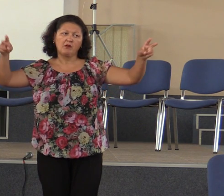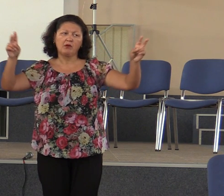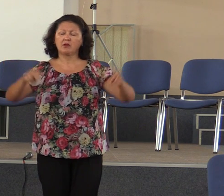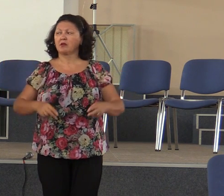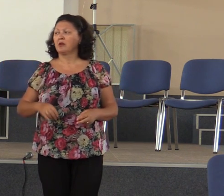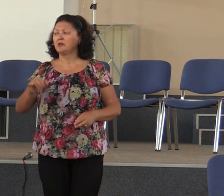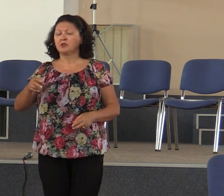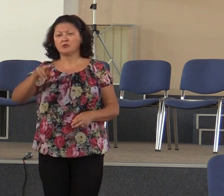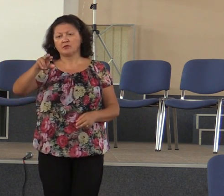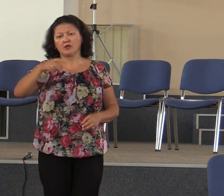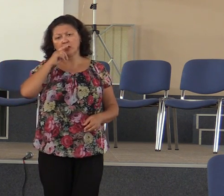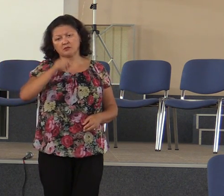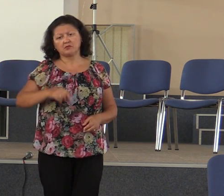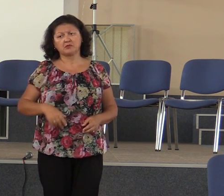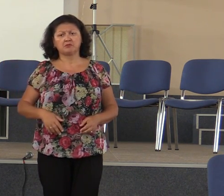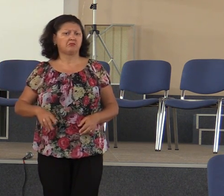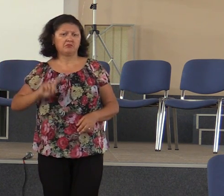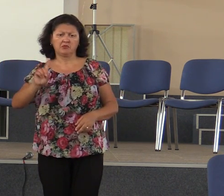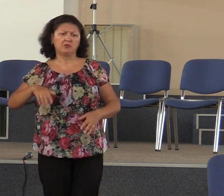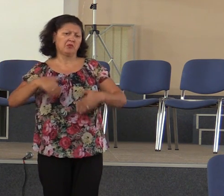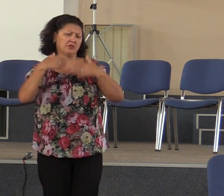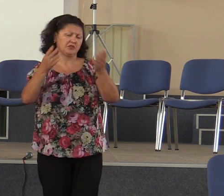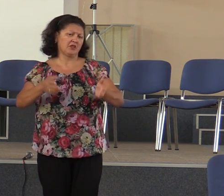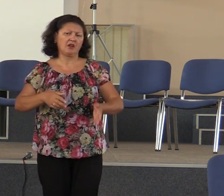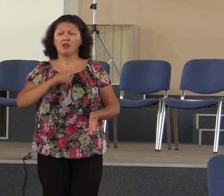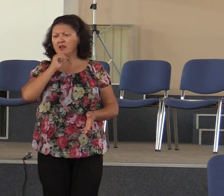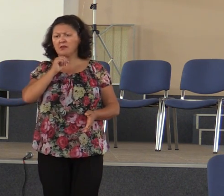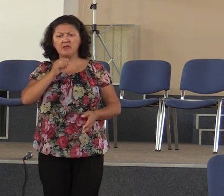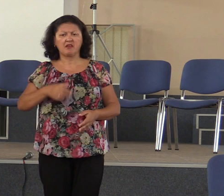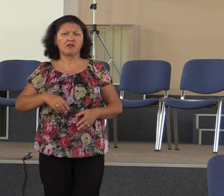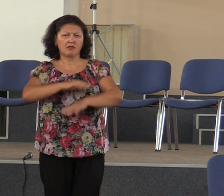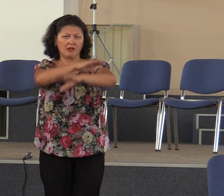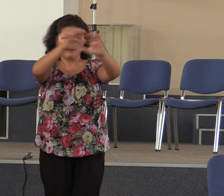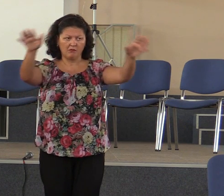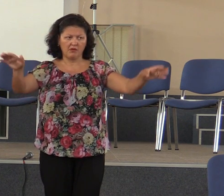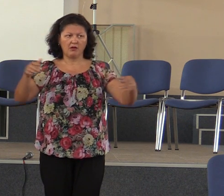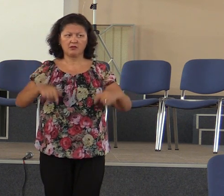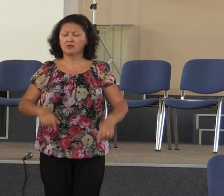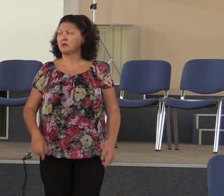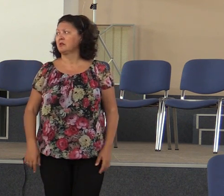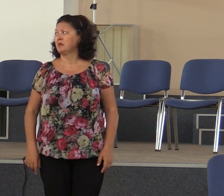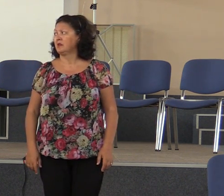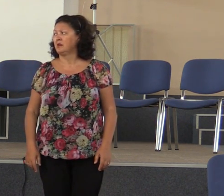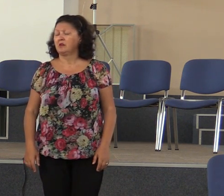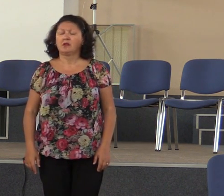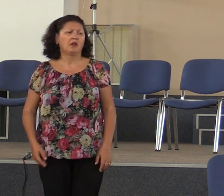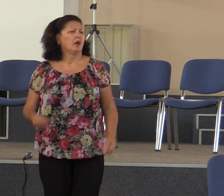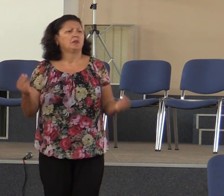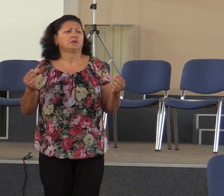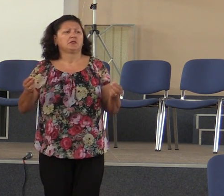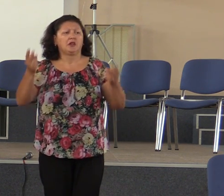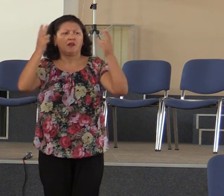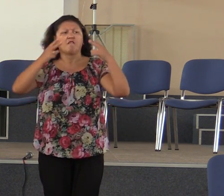spus, n-aș da pentru o asemenea întâlnire nimic din lumea aceasta. Ce are valoare în lumea